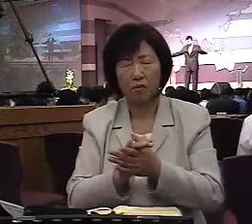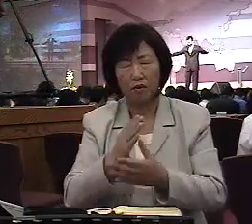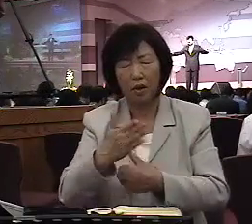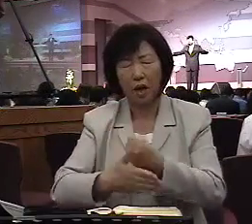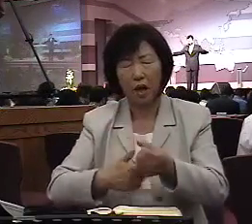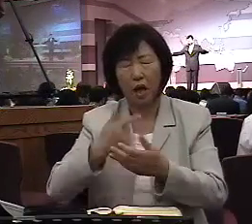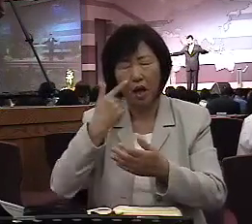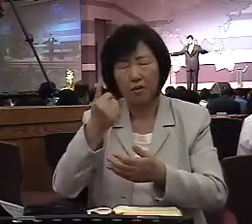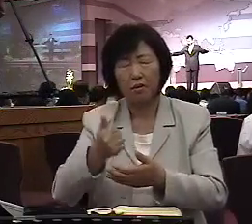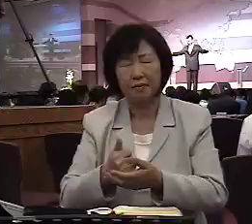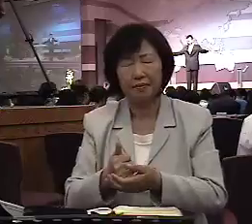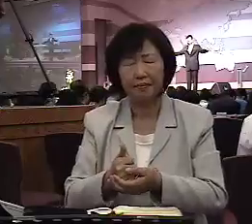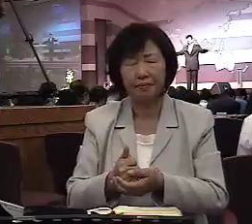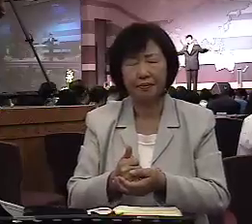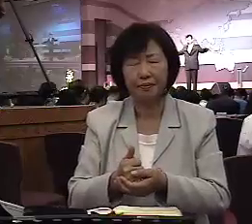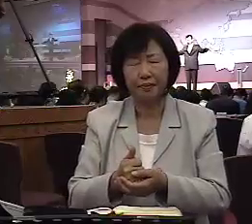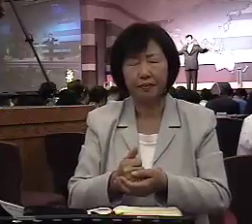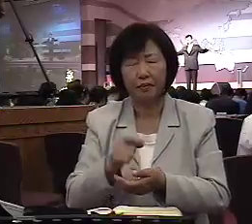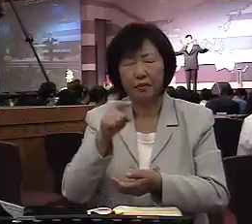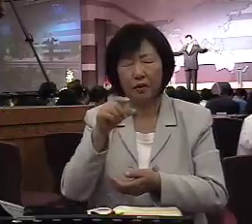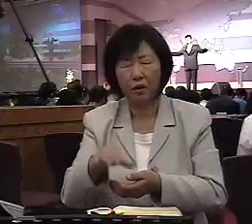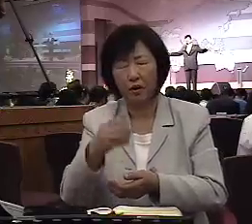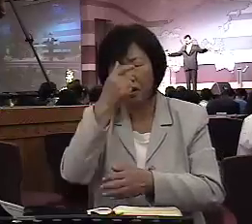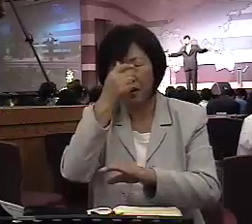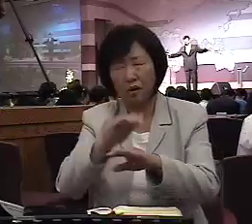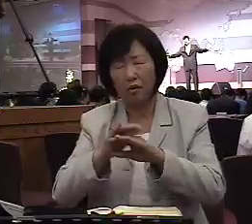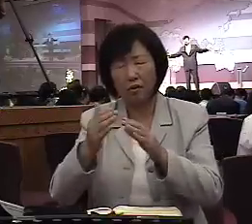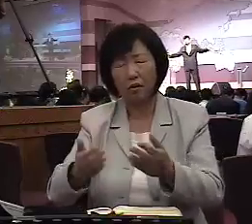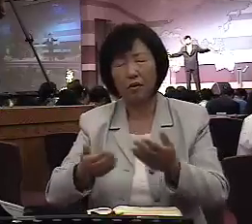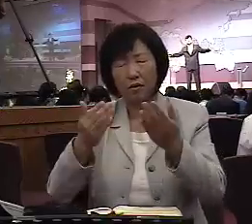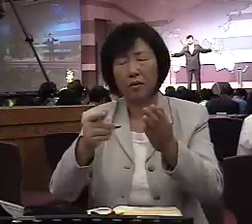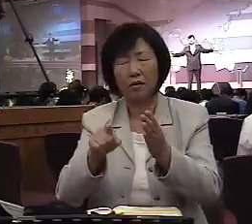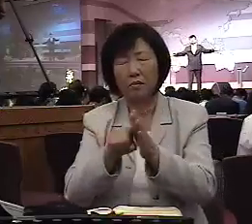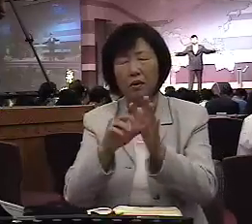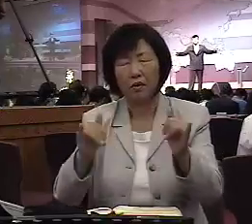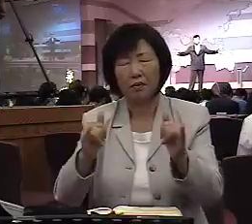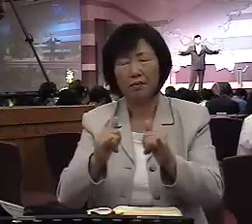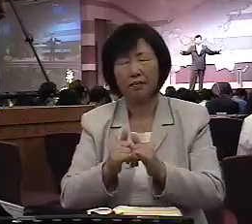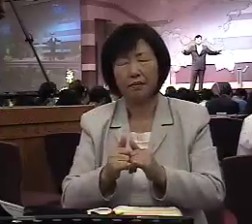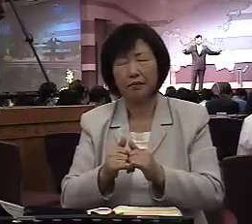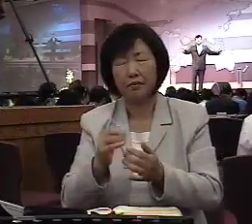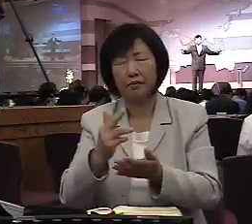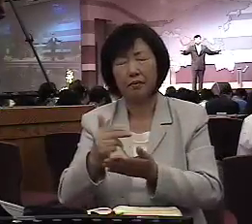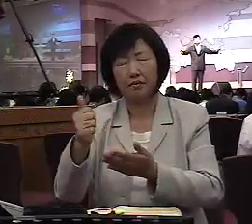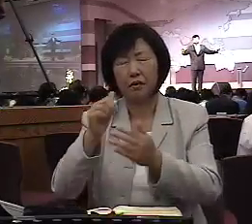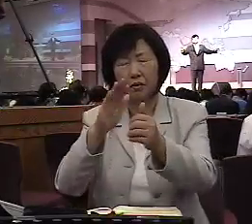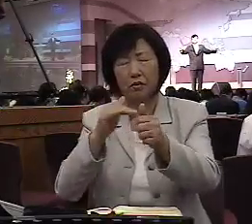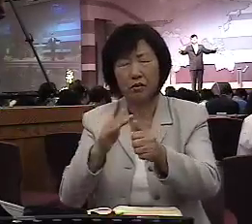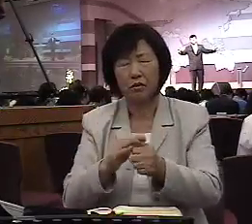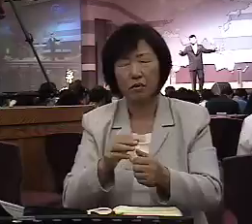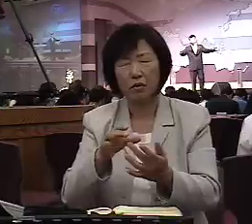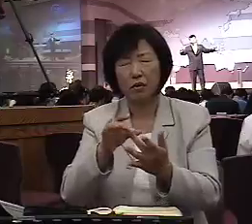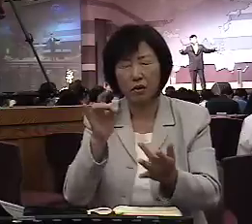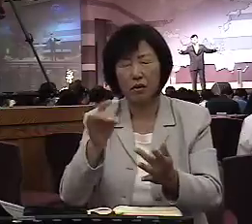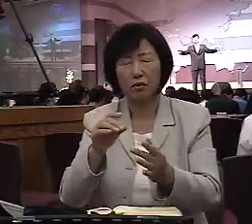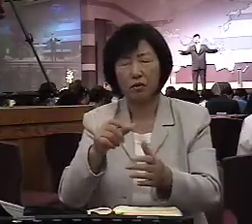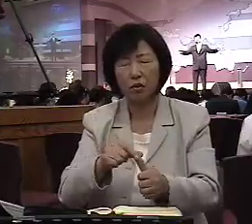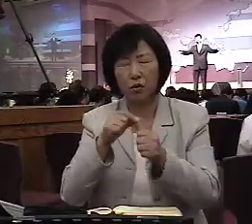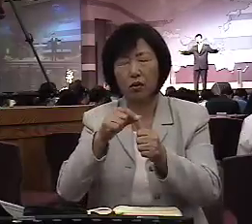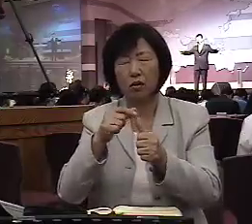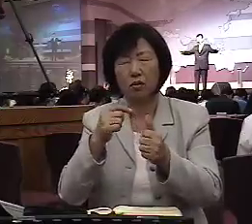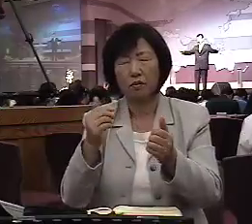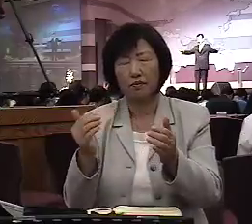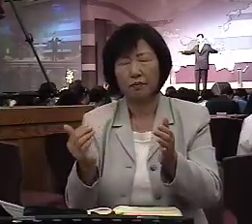하나님 아버지 여기 예배드리는 주의 백성들 주님이 부르시고 택하시고